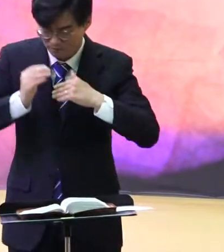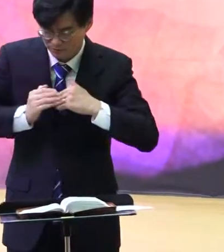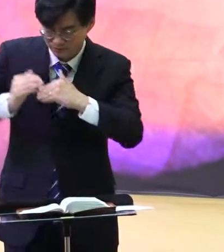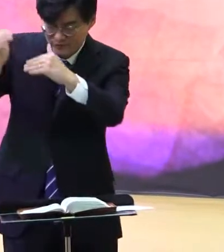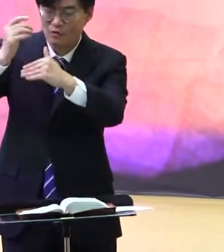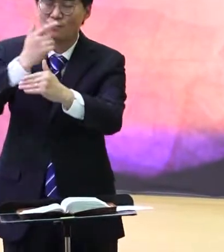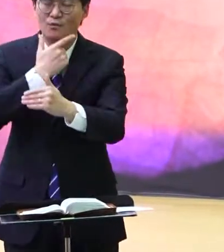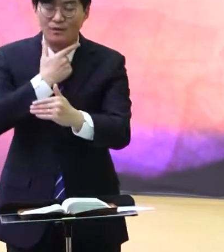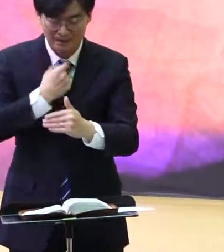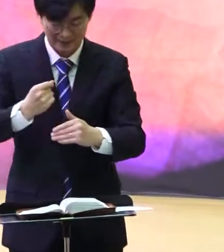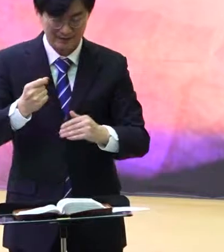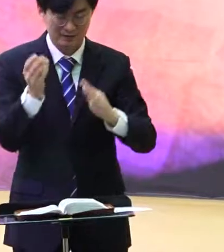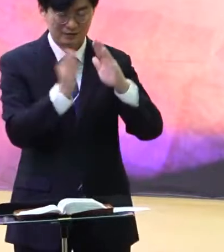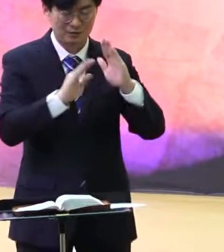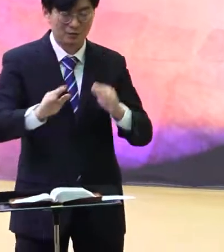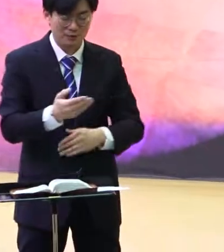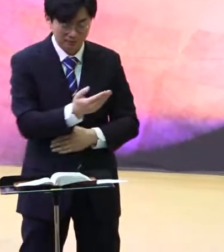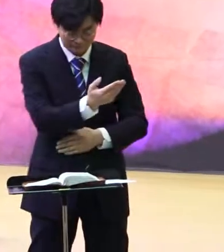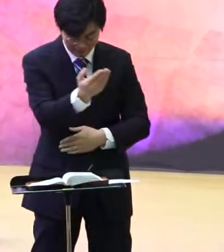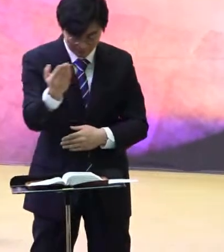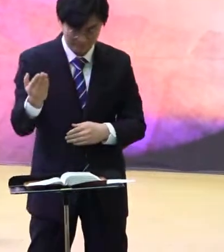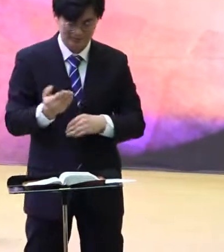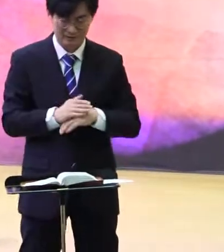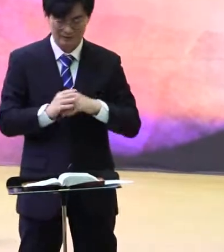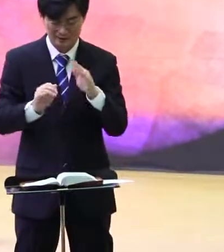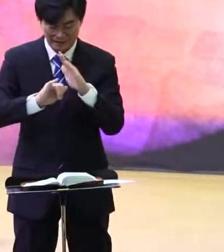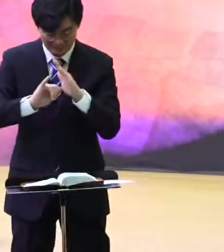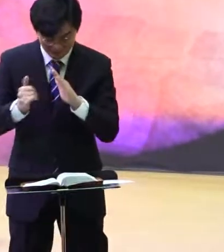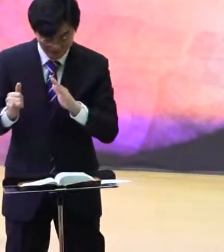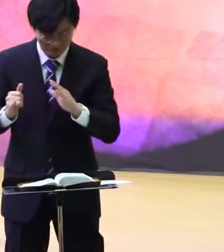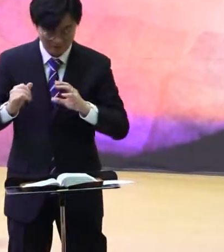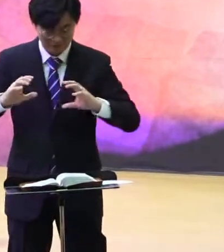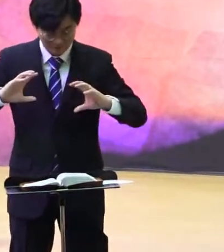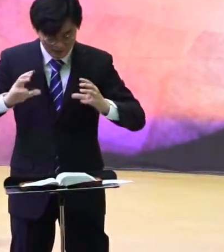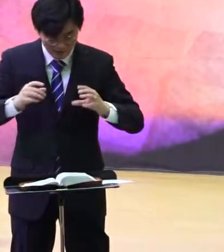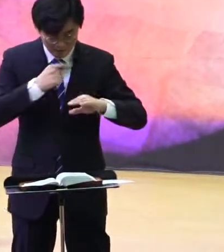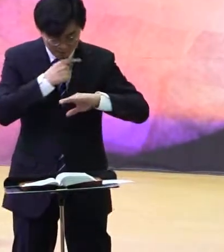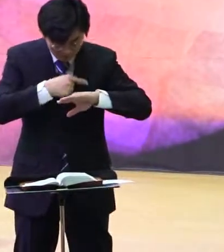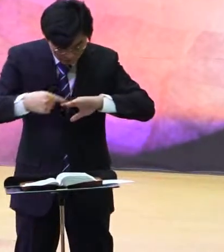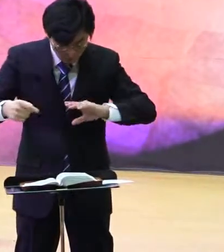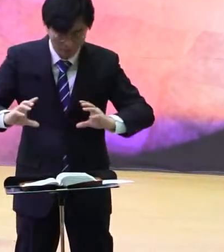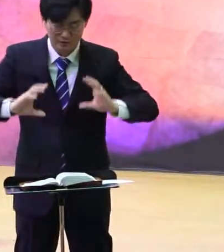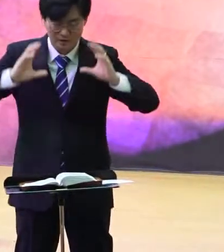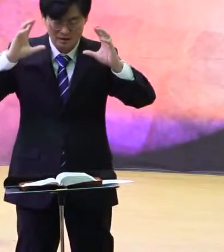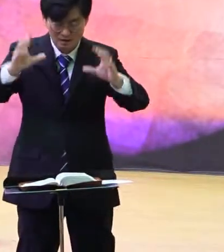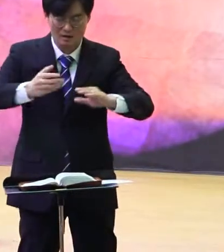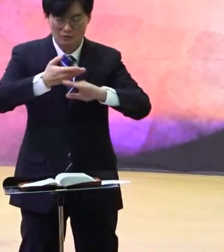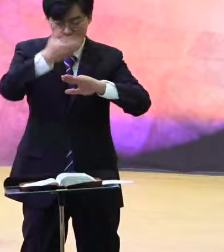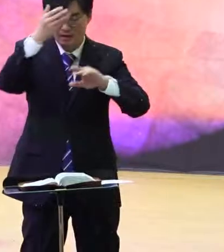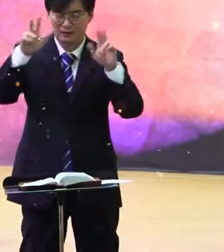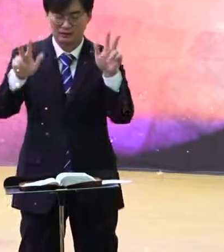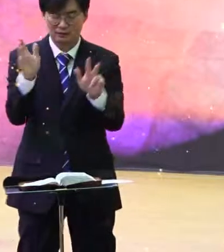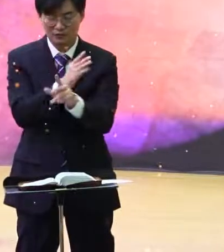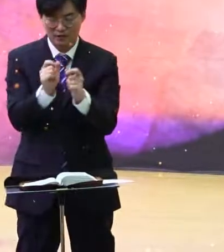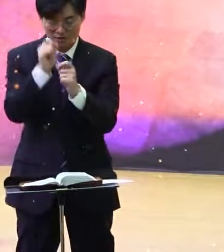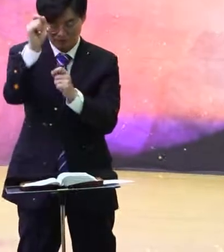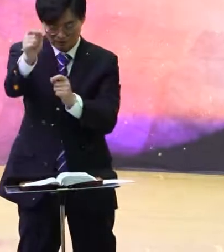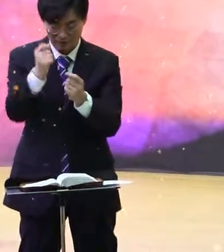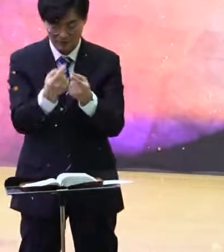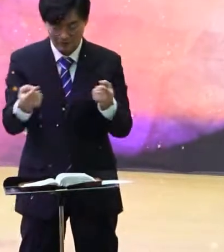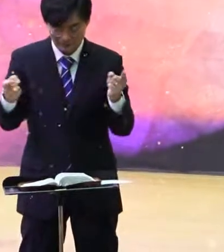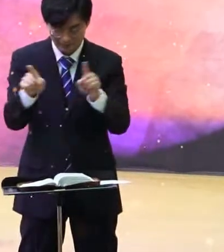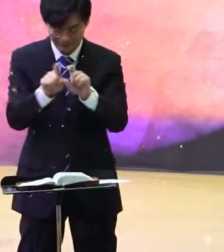그들의 가정과 이 땅의 교회들과 이 나라와 민족과 세계 열방 위에 지금부터 영원토록 함께